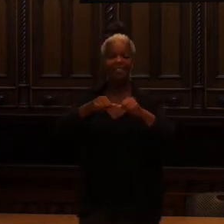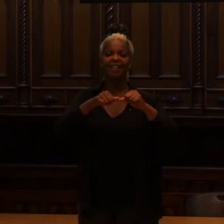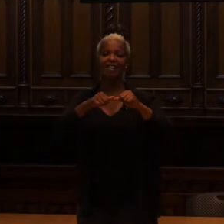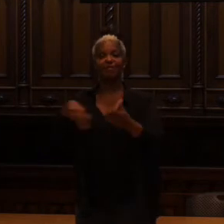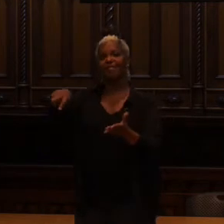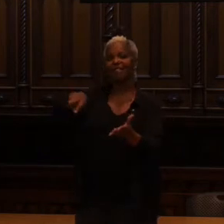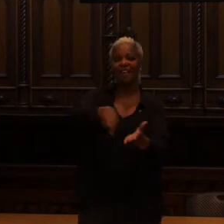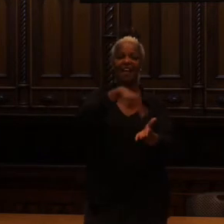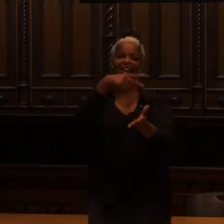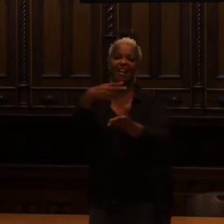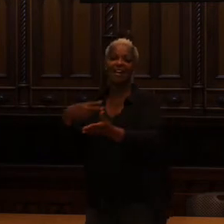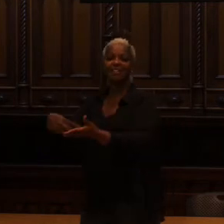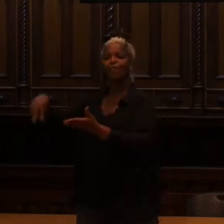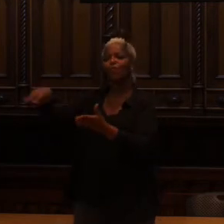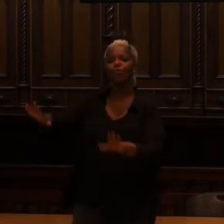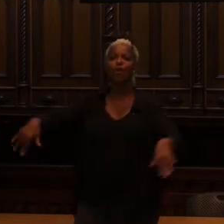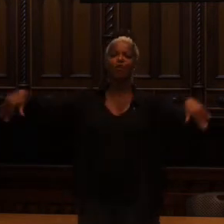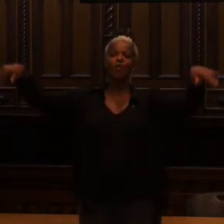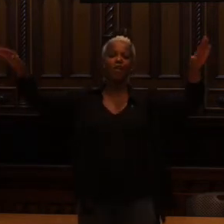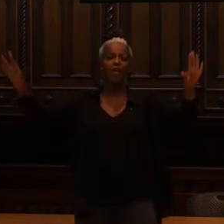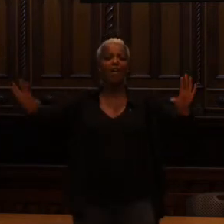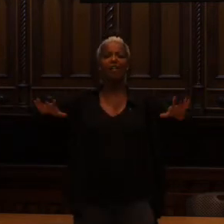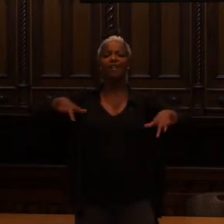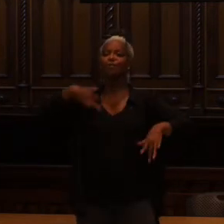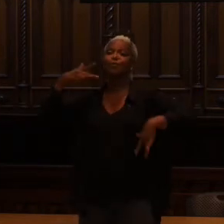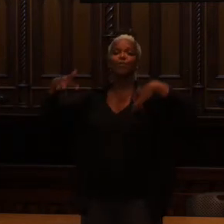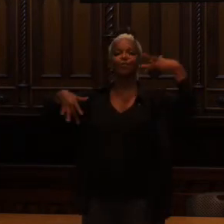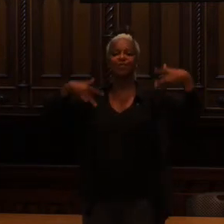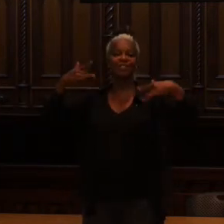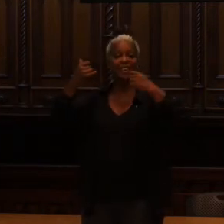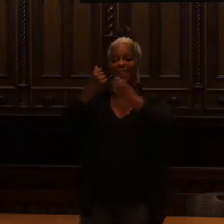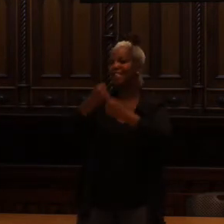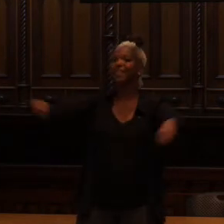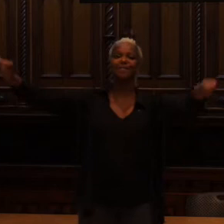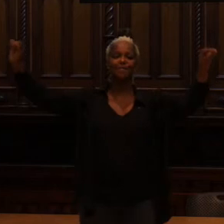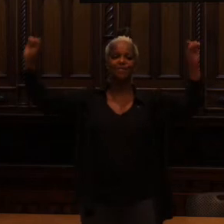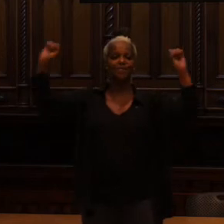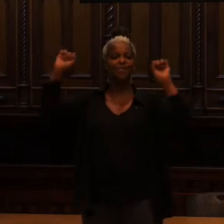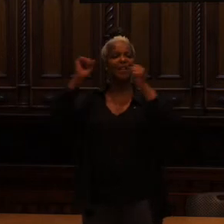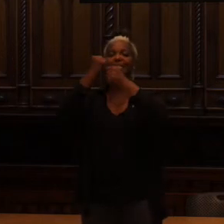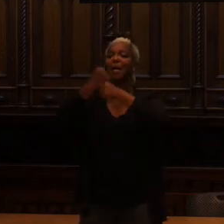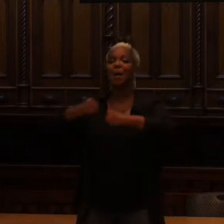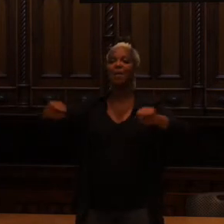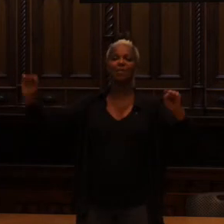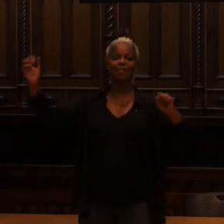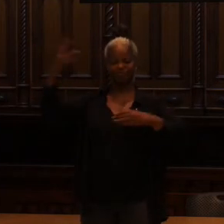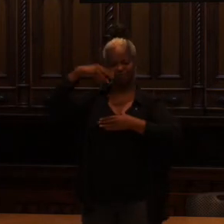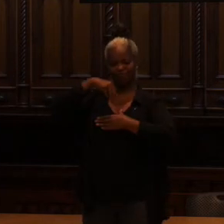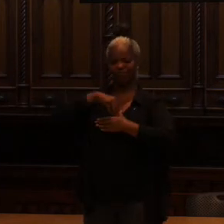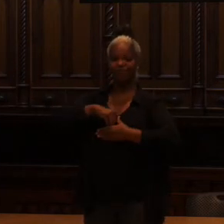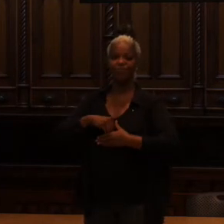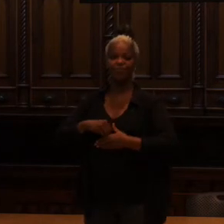vouloir voler. Sentiment de légèreté, synonyme de liberté